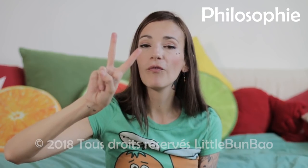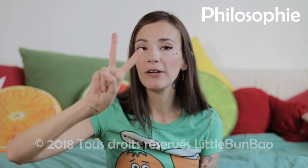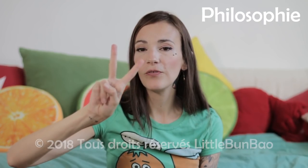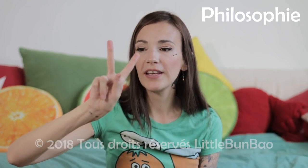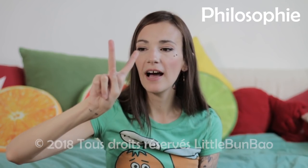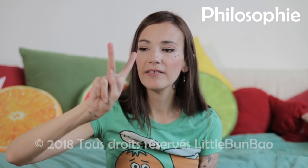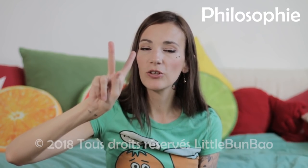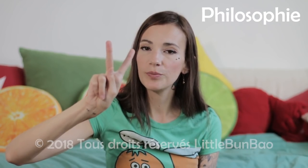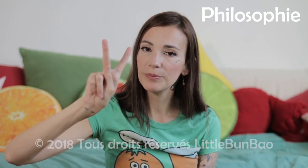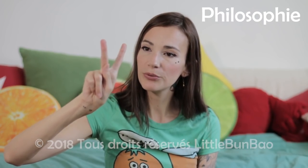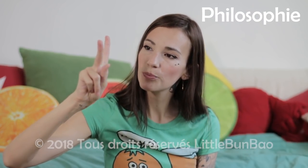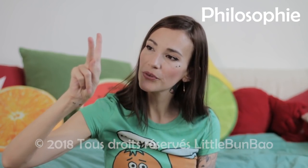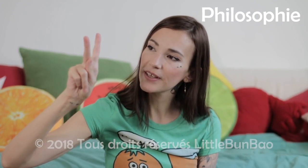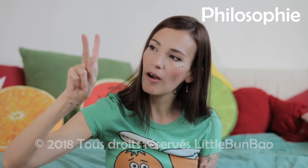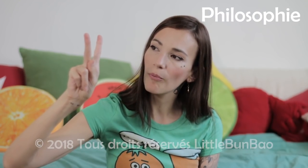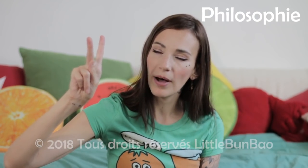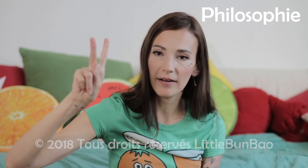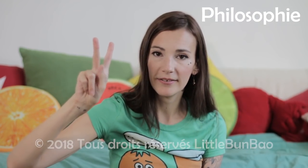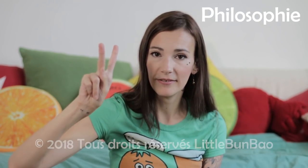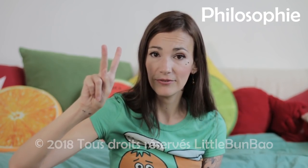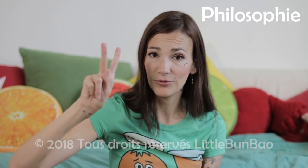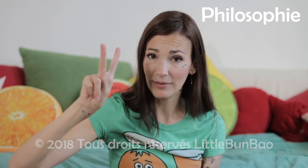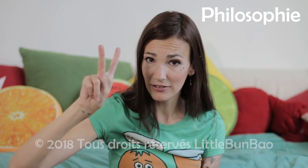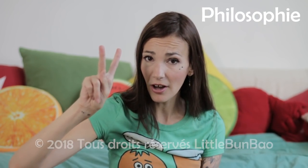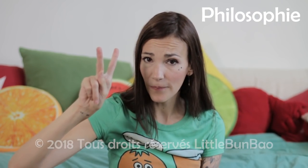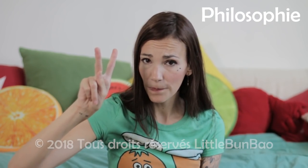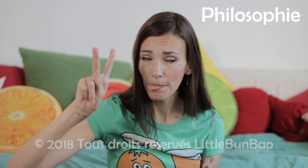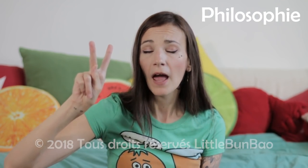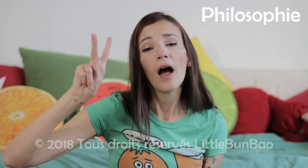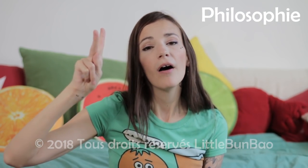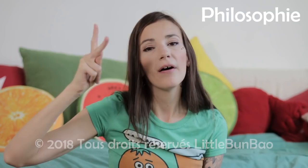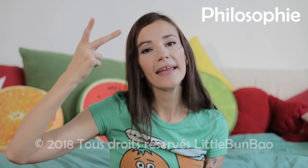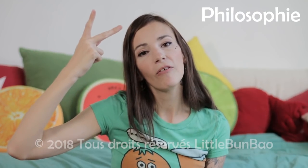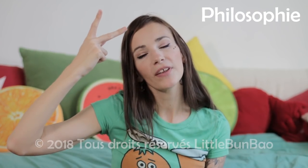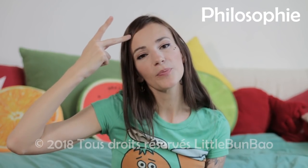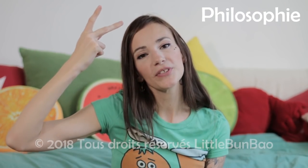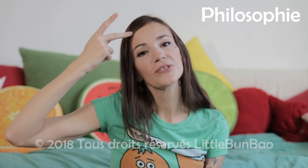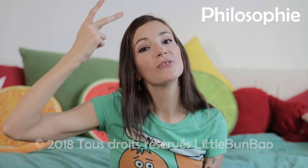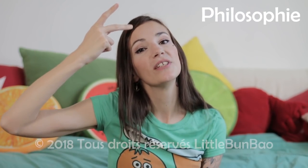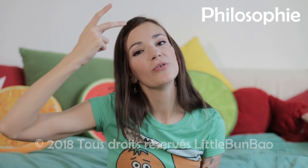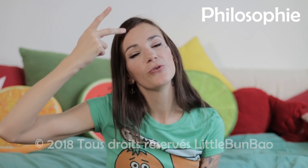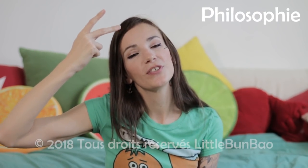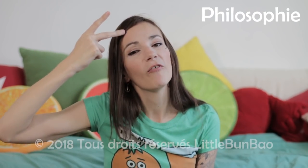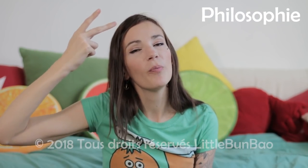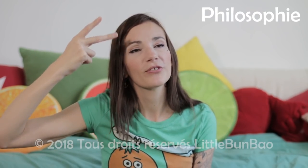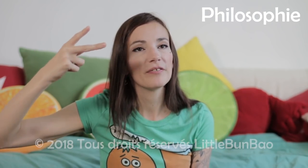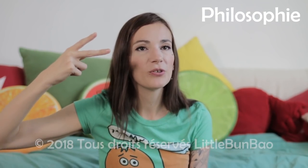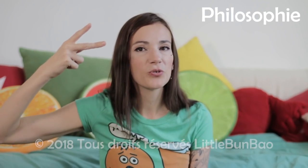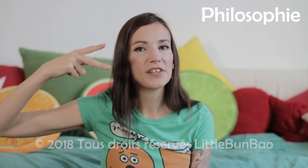le V avec le petit pouce posé en bas du majeur. Et on vient se positionner au niveau du cerveau parce que la philosophie c'est un